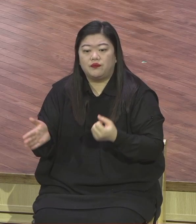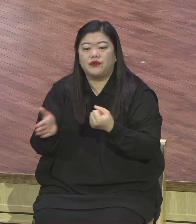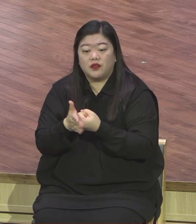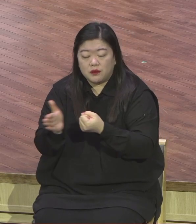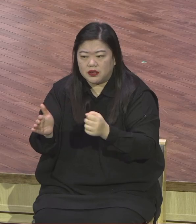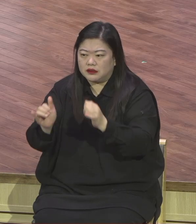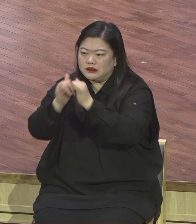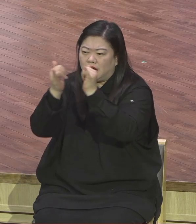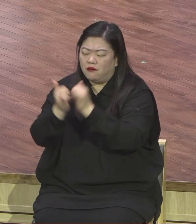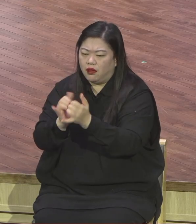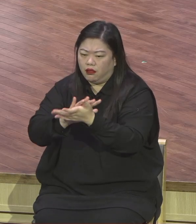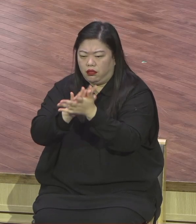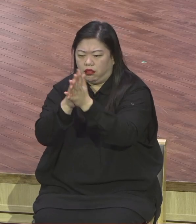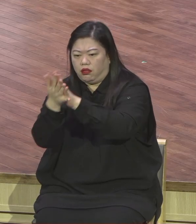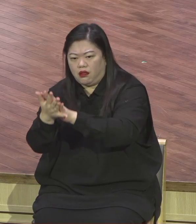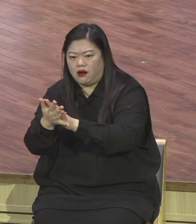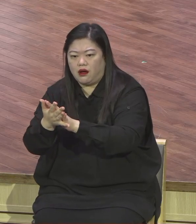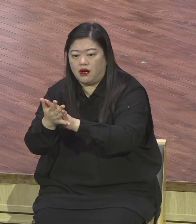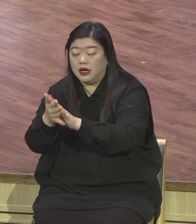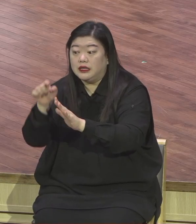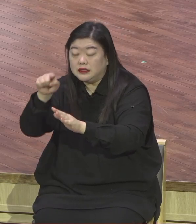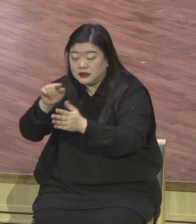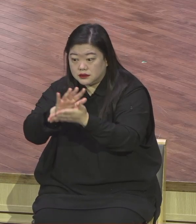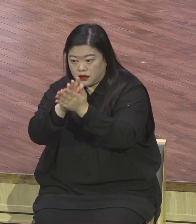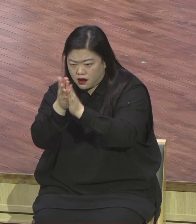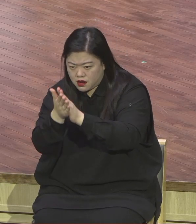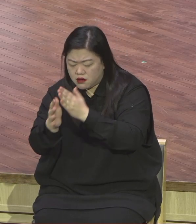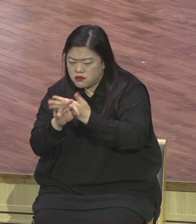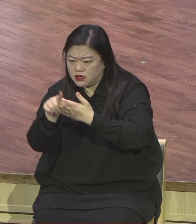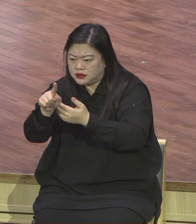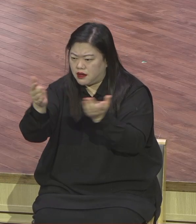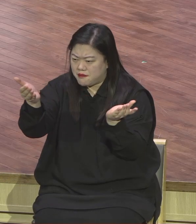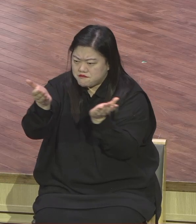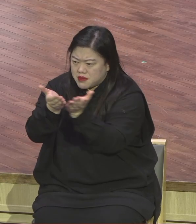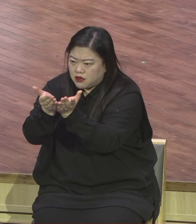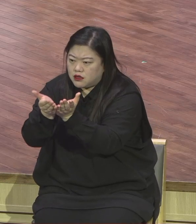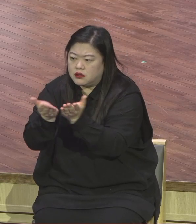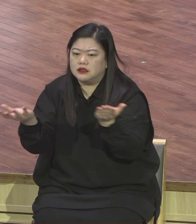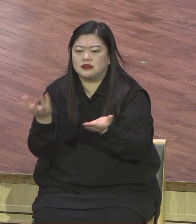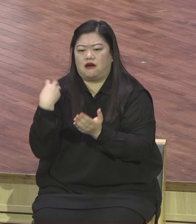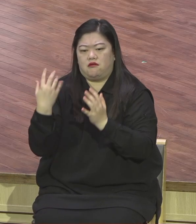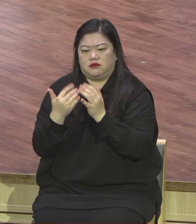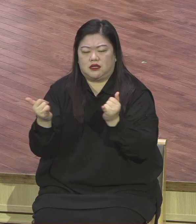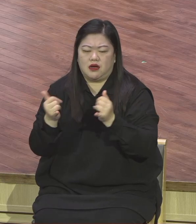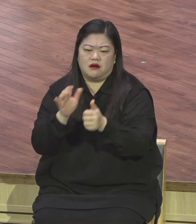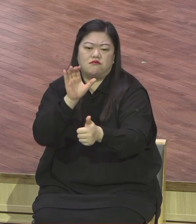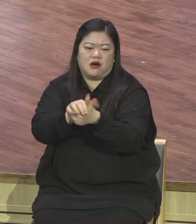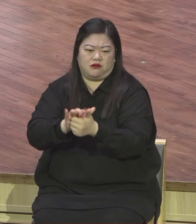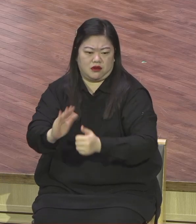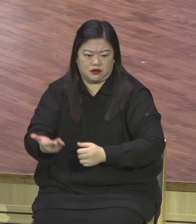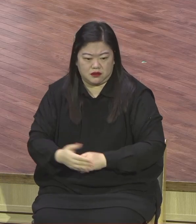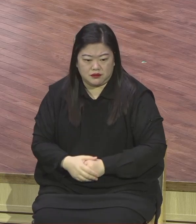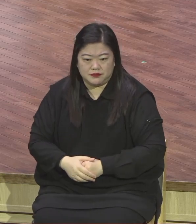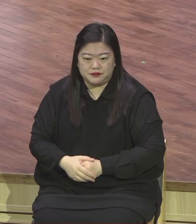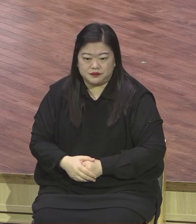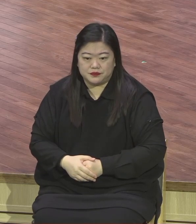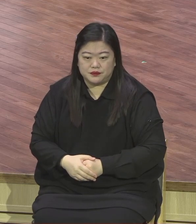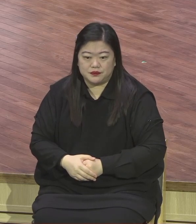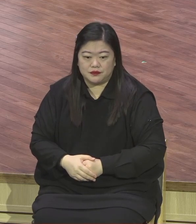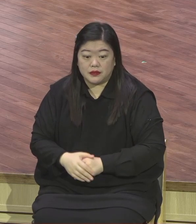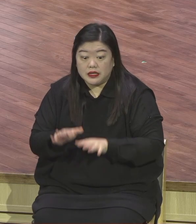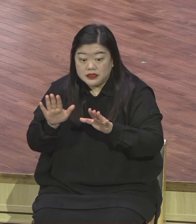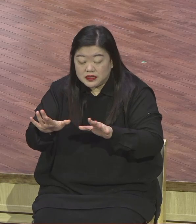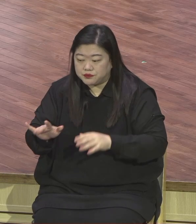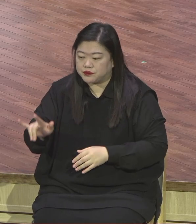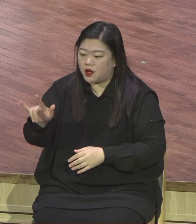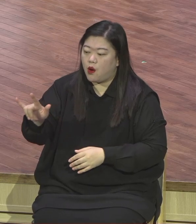맞는 그런 청지기들이 세워져야 합니다. 사실 2020년도 코로나19로 인해서 교회 안에